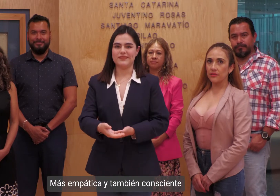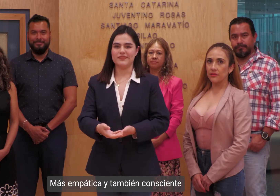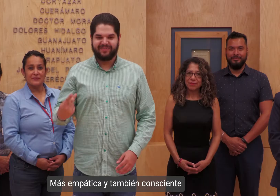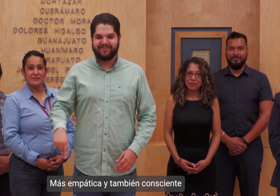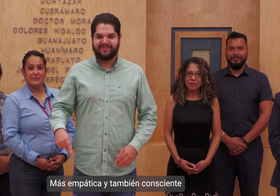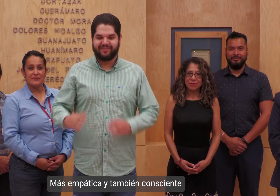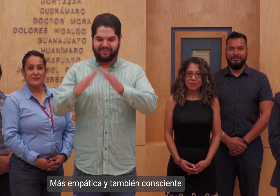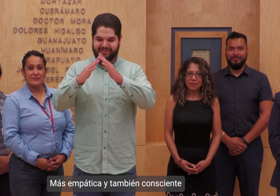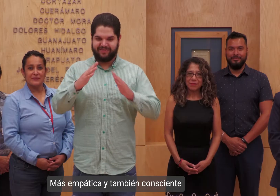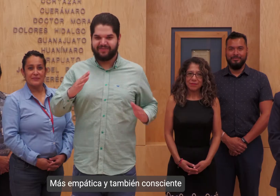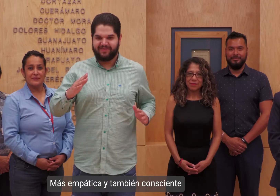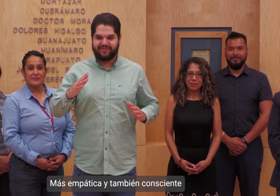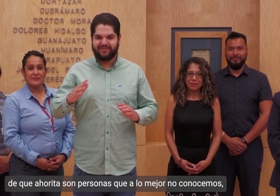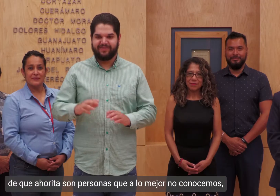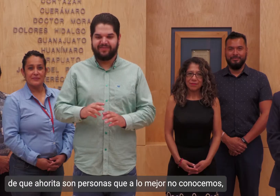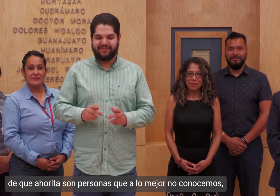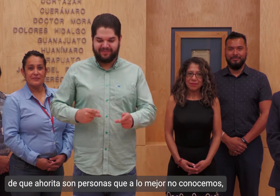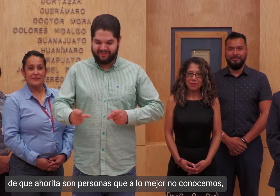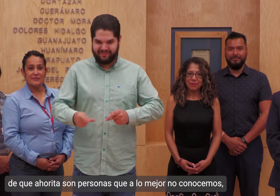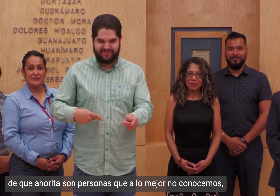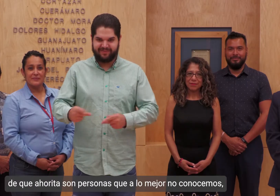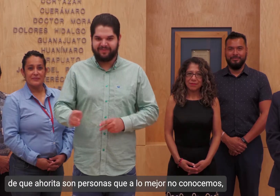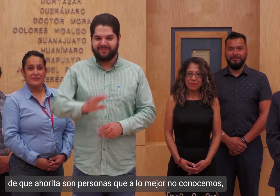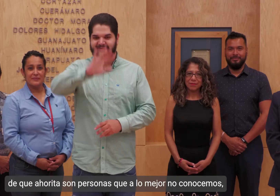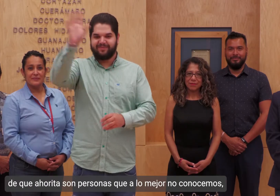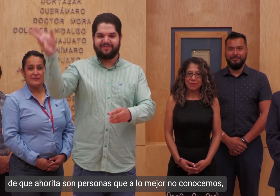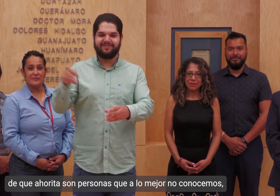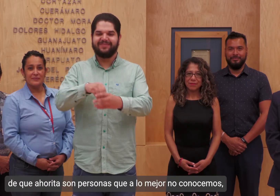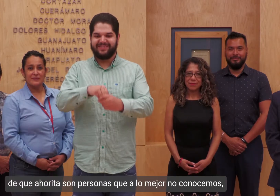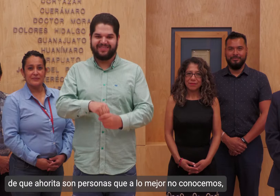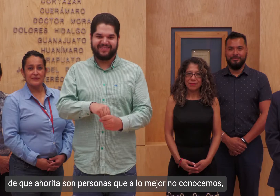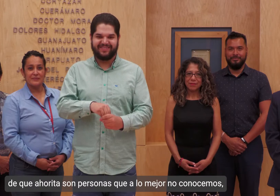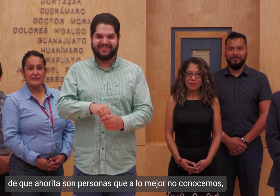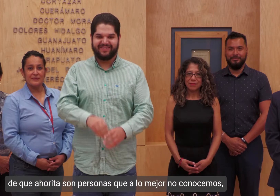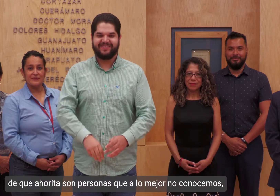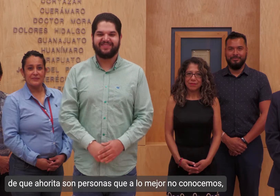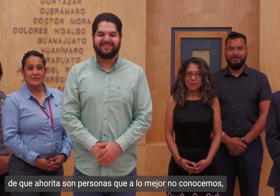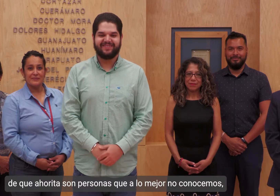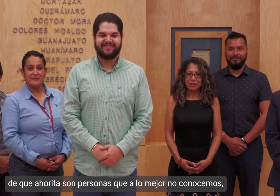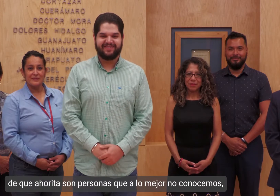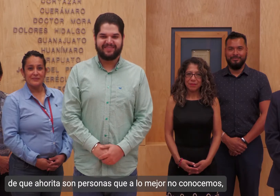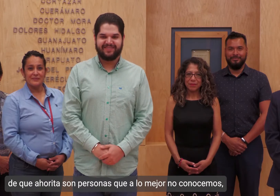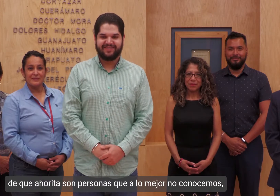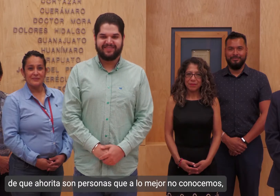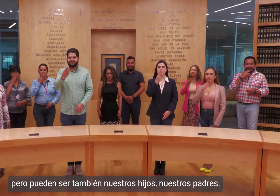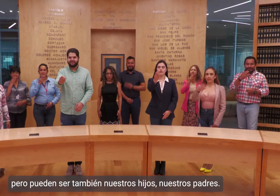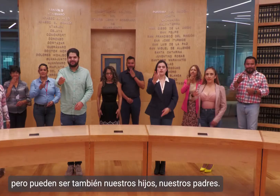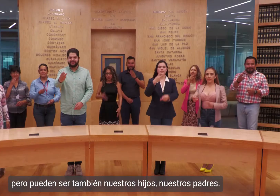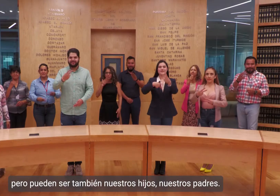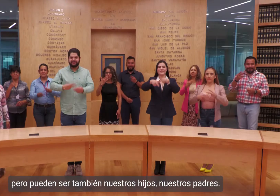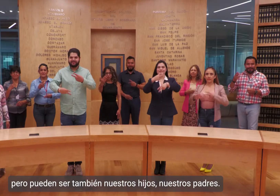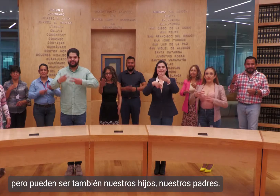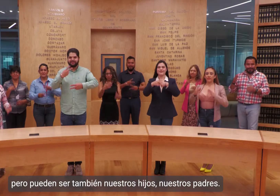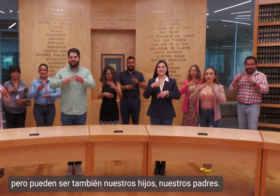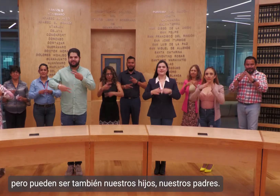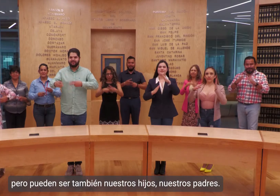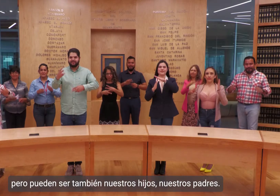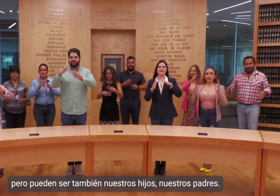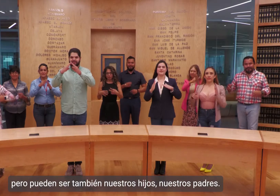también consciente de que ahorita son personas que a lo mejor no conocemos pero pueden ser también nuestros hijos